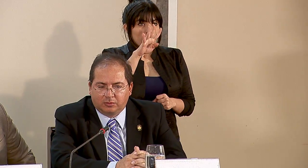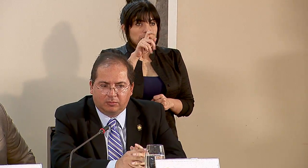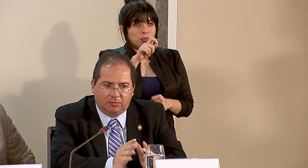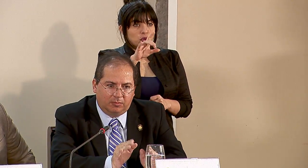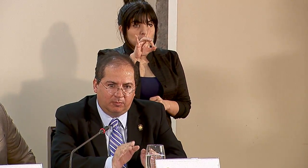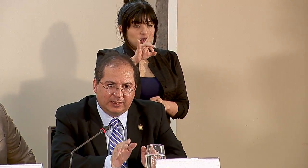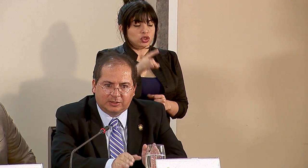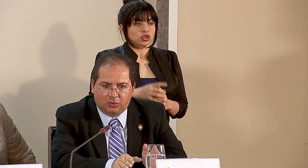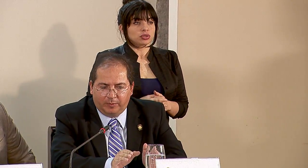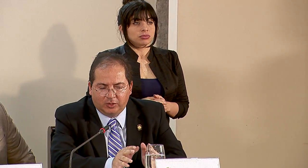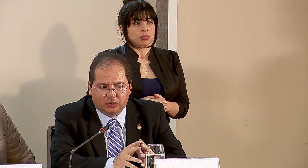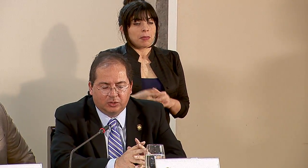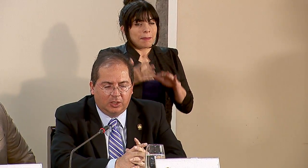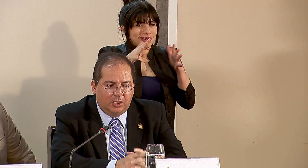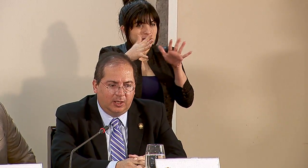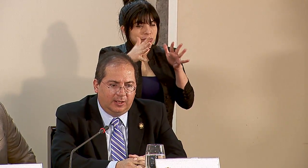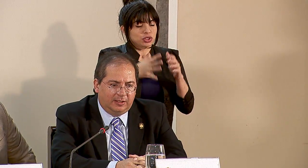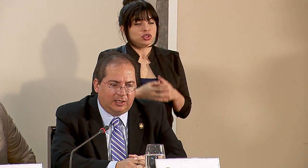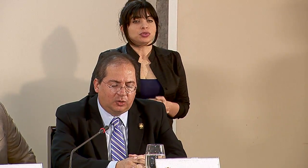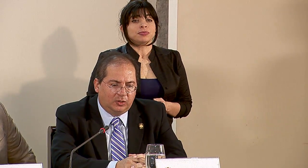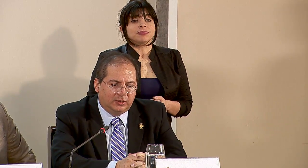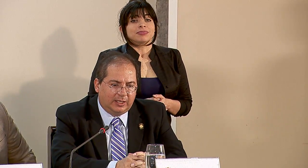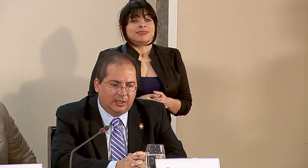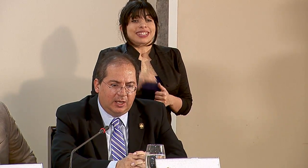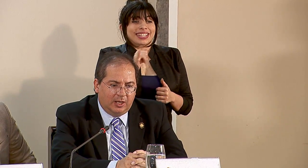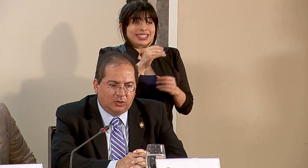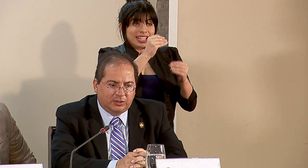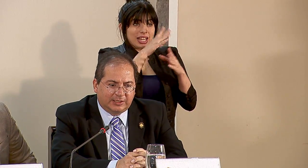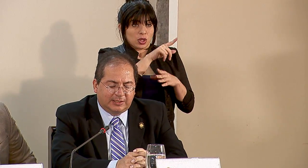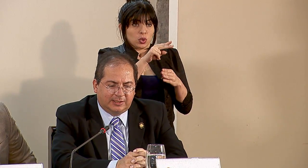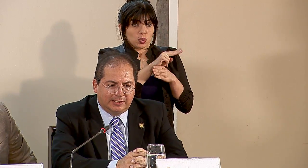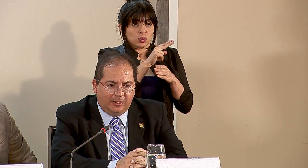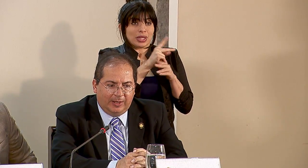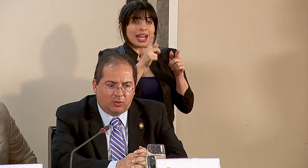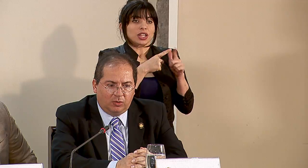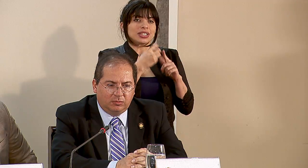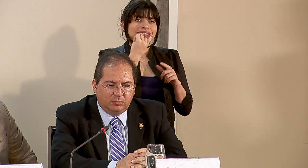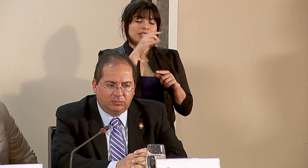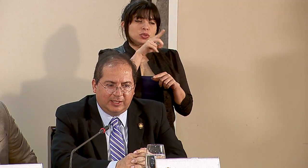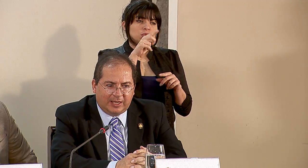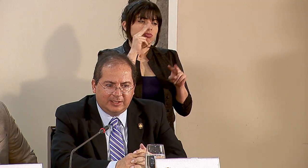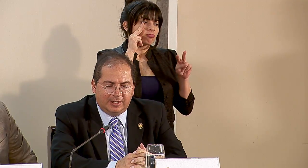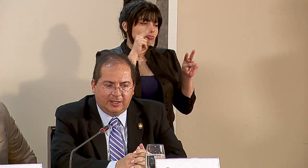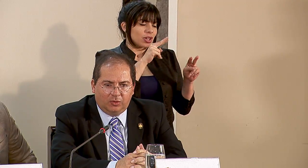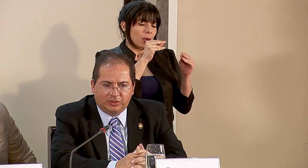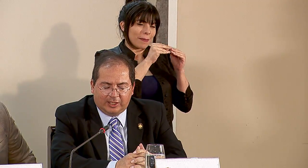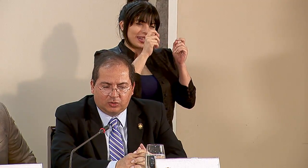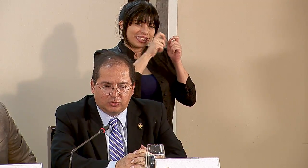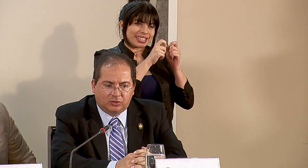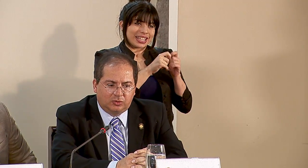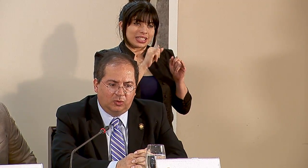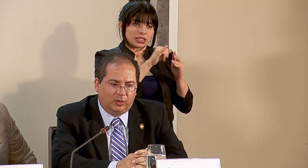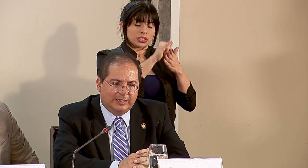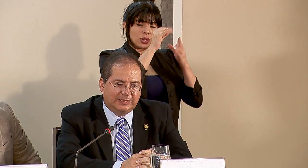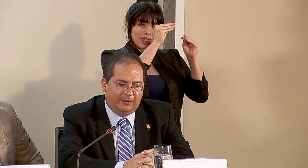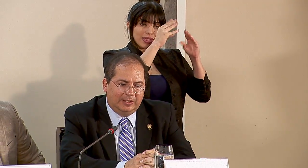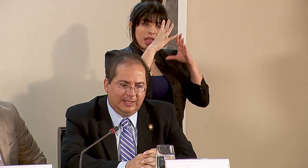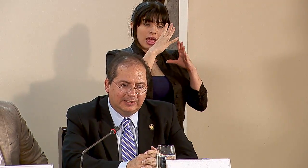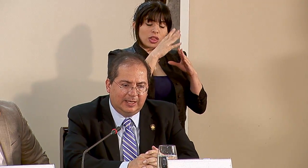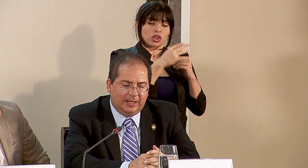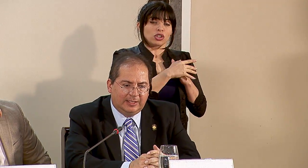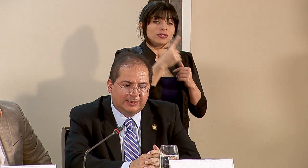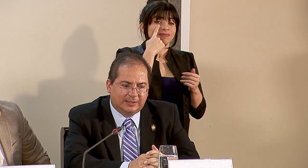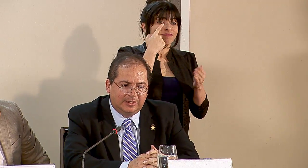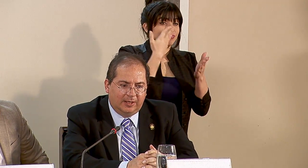.8 más o menos del dato que ellos dan. Entonces, si se ve con detalle los datos, lo que se